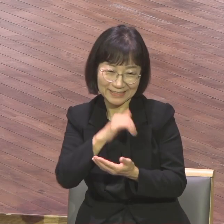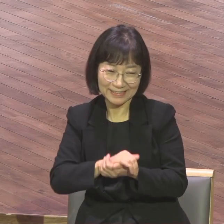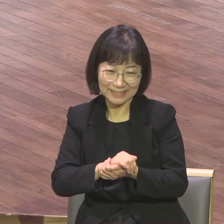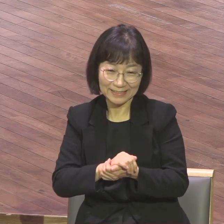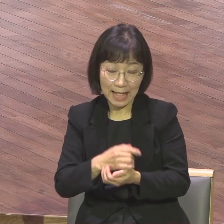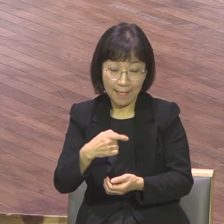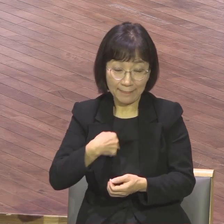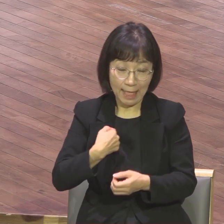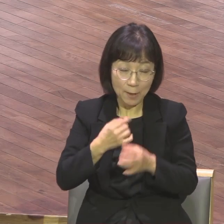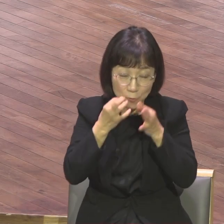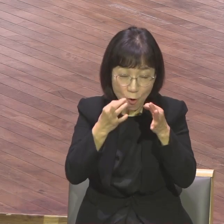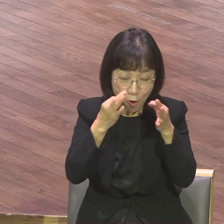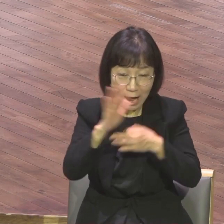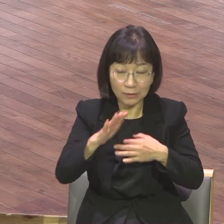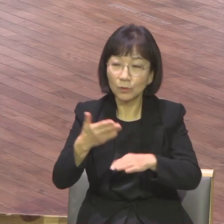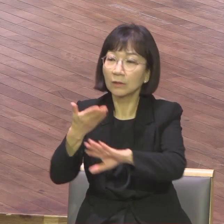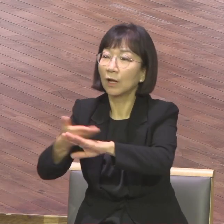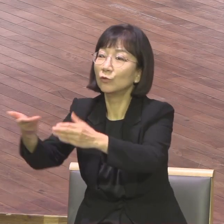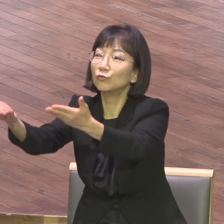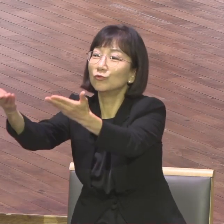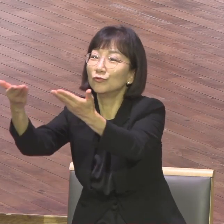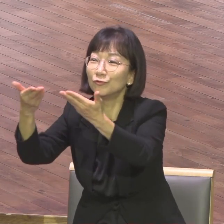때 느끼는 감정 그랬어요.